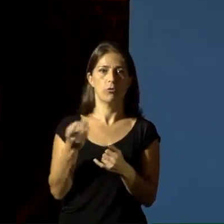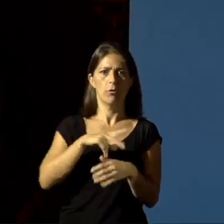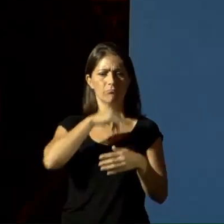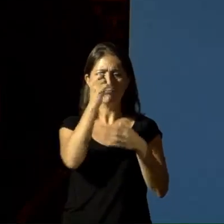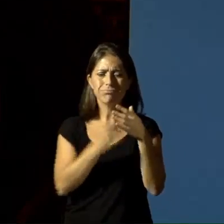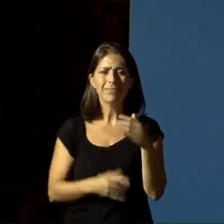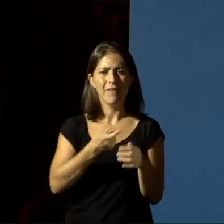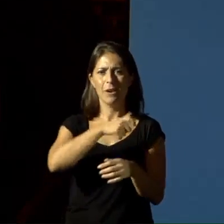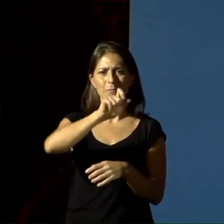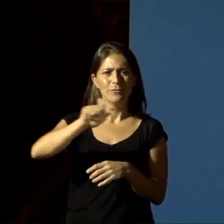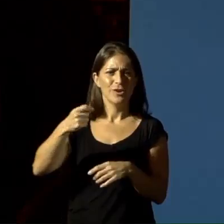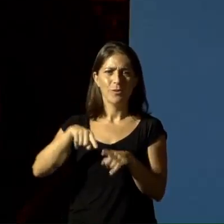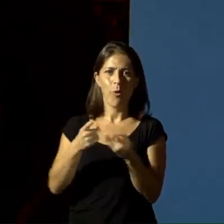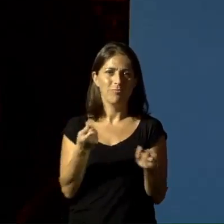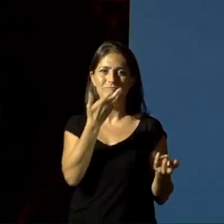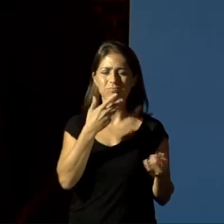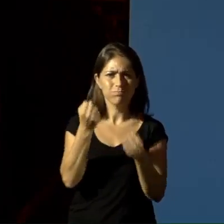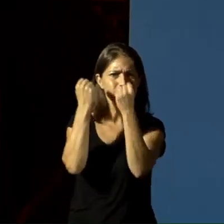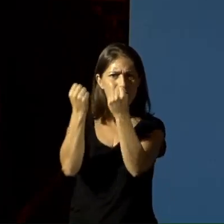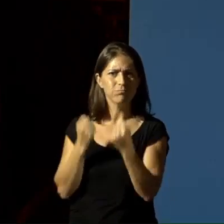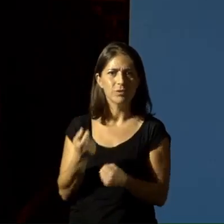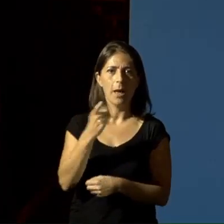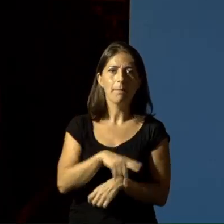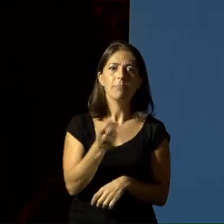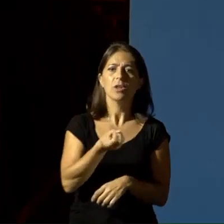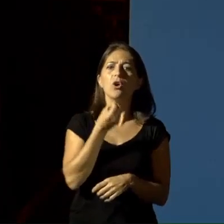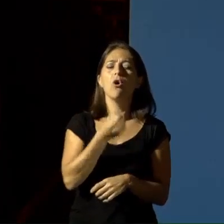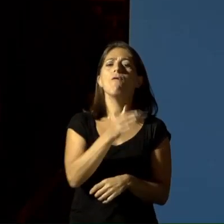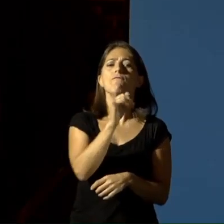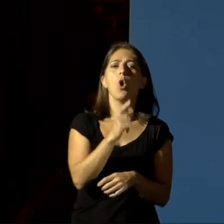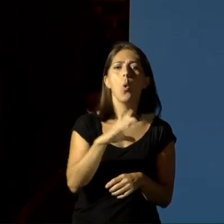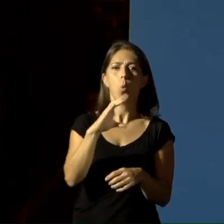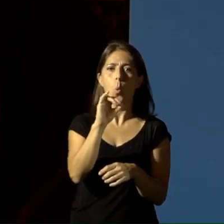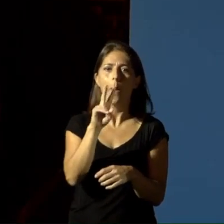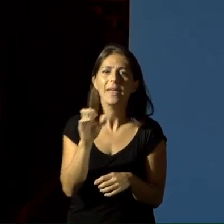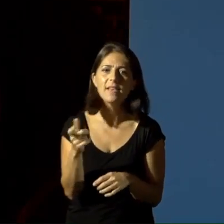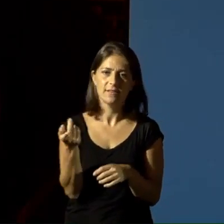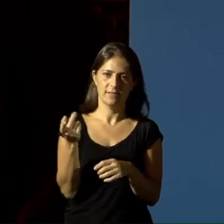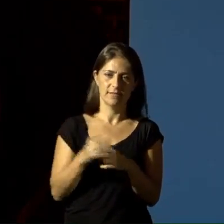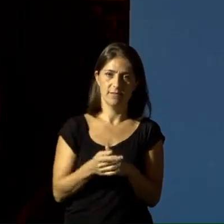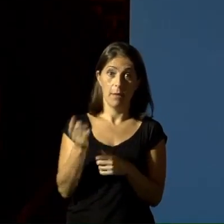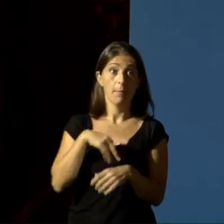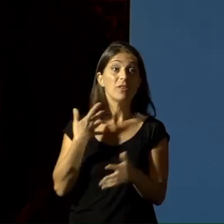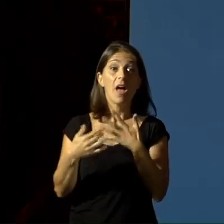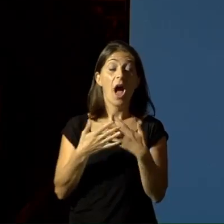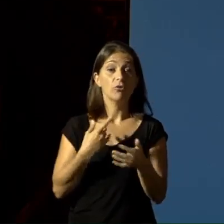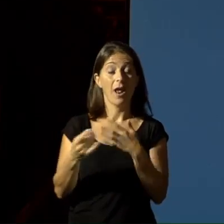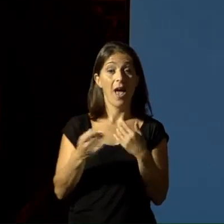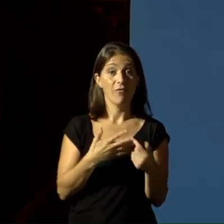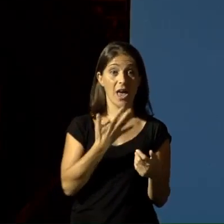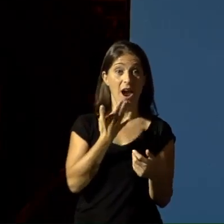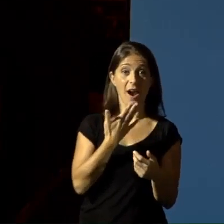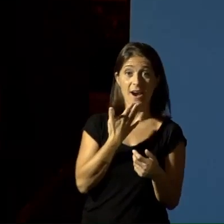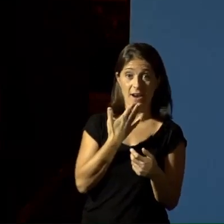os grandes etnógrafos. Era Floro Cuevillas, Florentino López Cuevillas, o autor da Idade do Ferro na